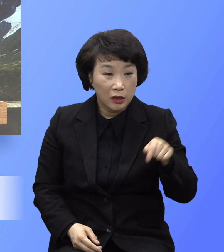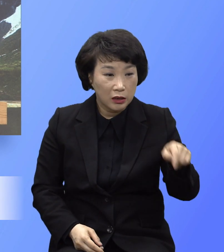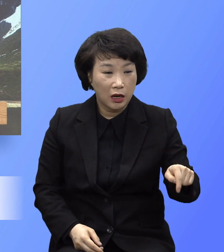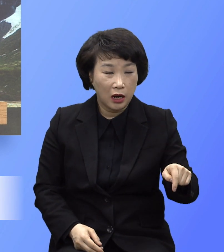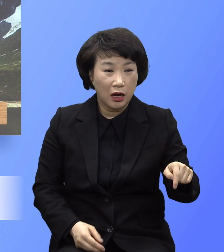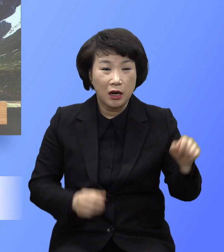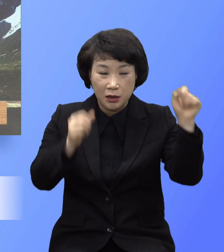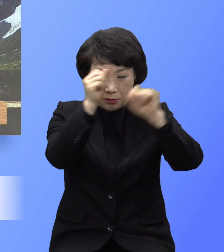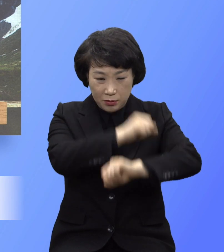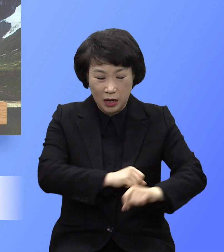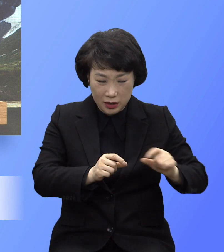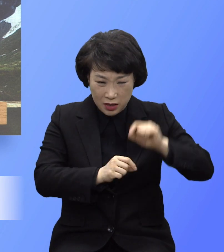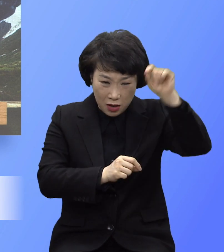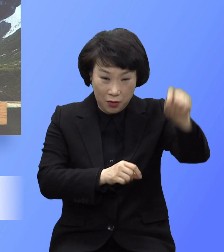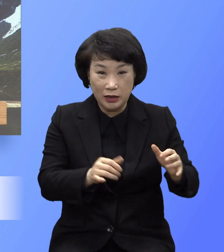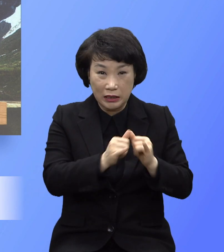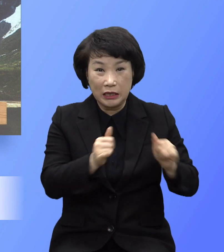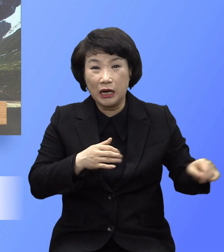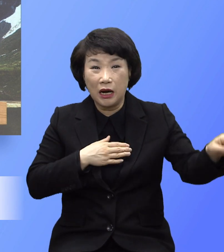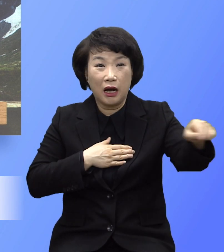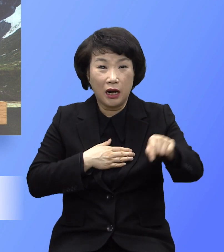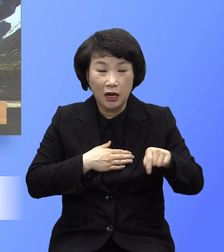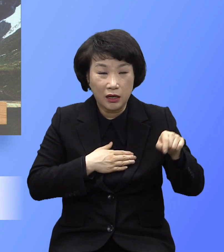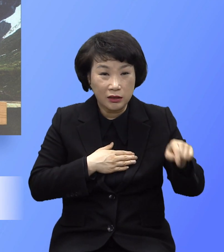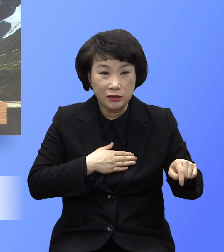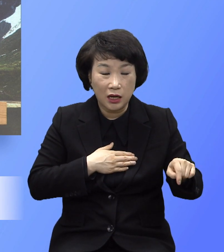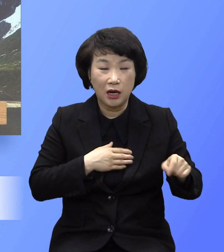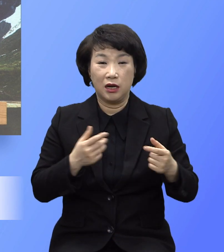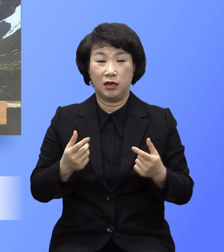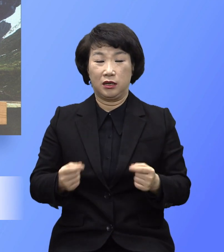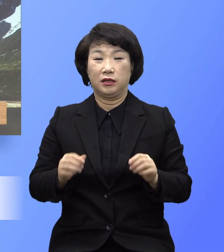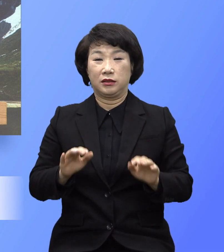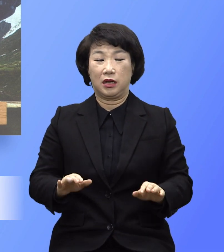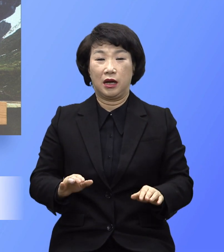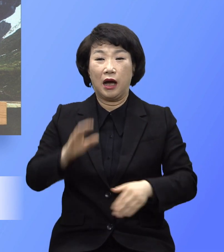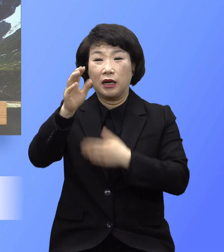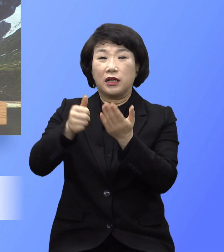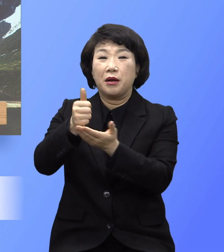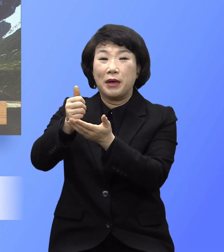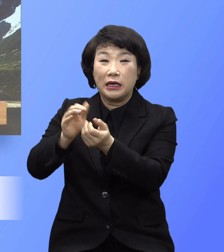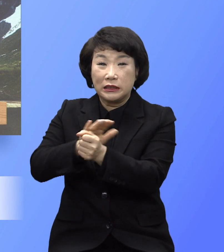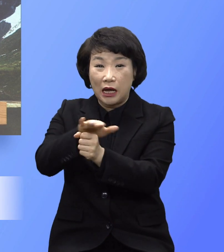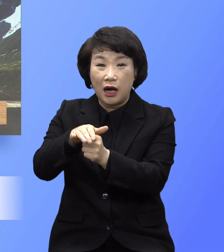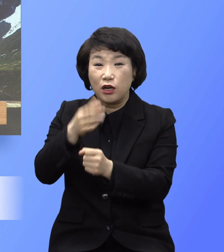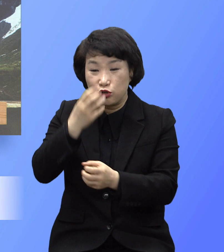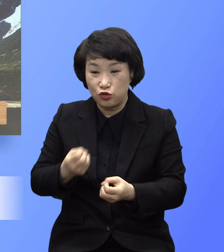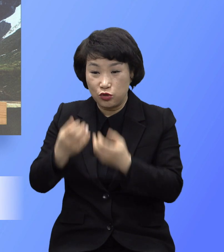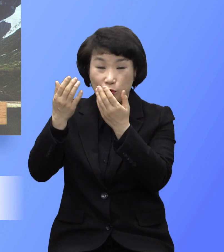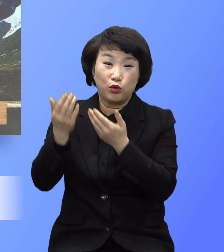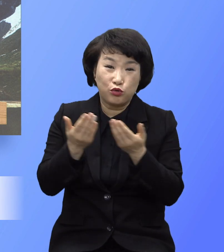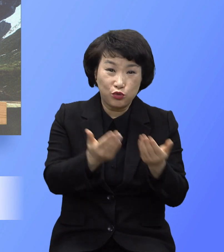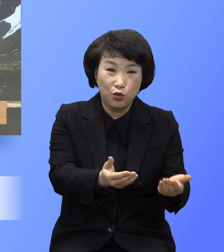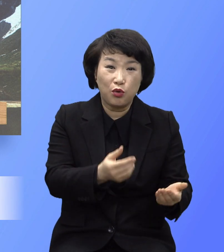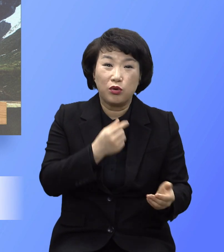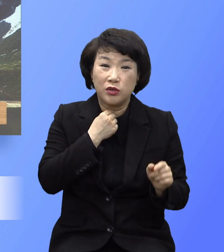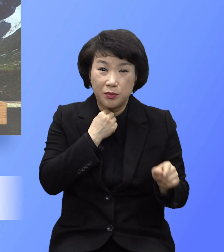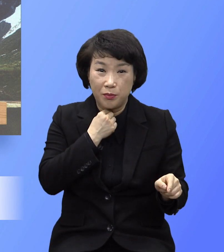영원히 멸망할 인간에게 이와 같은 사랑과 축복을